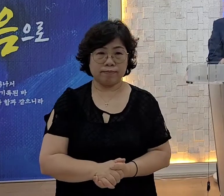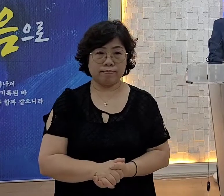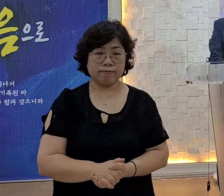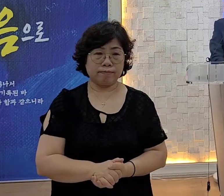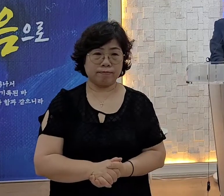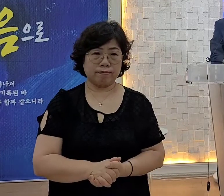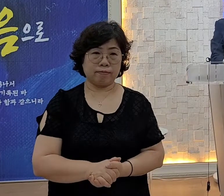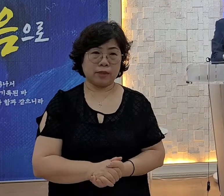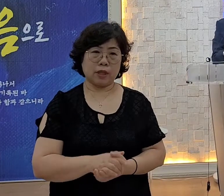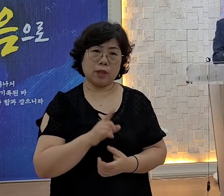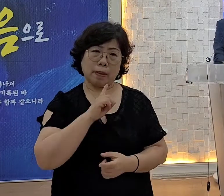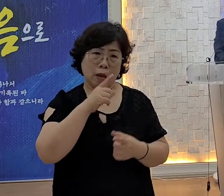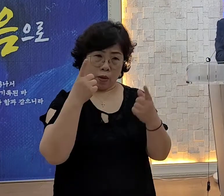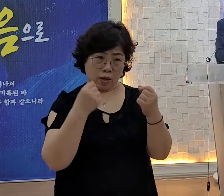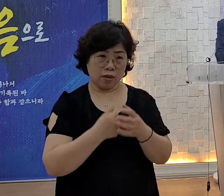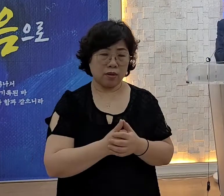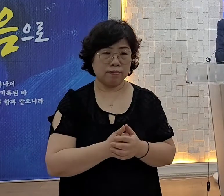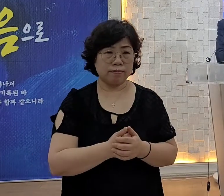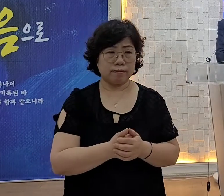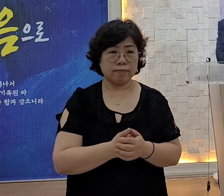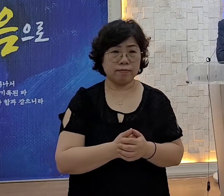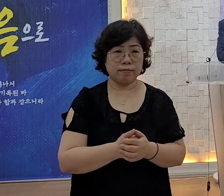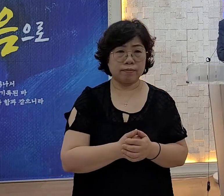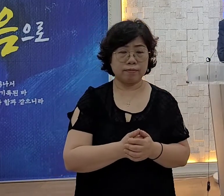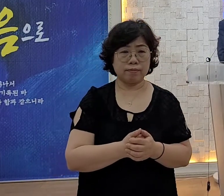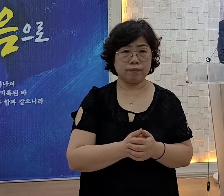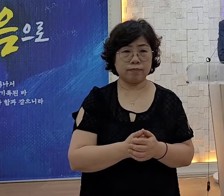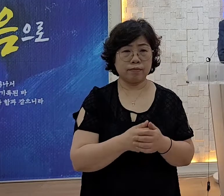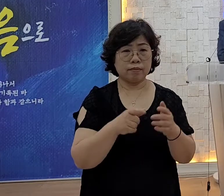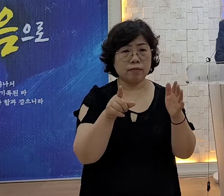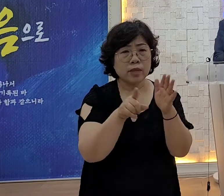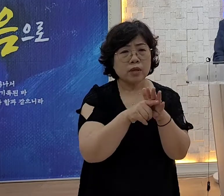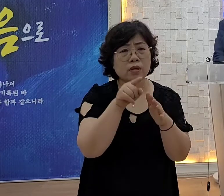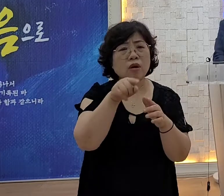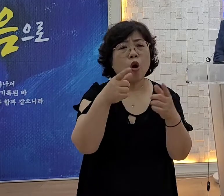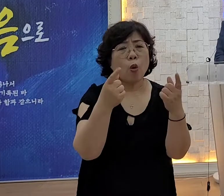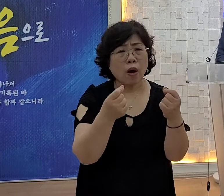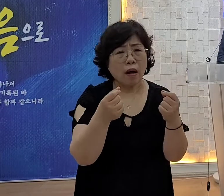바로 그 말. 믿음은 그런 거다라는 것을 말하고 있는 거예요.